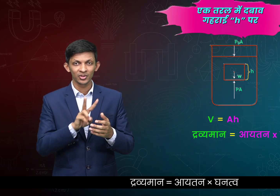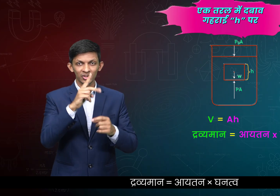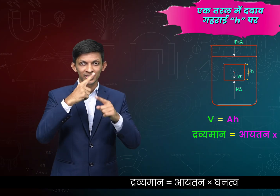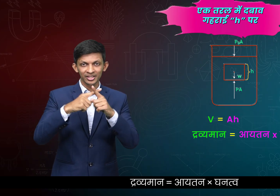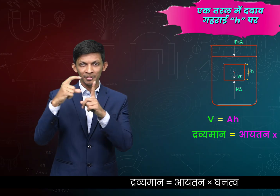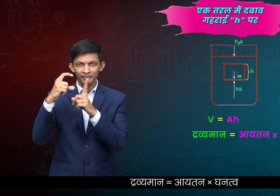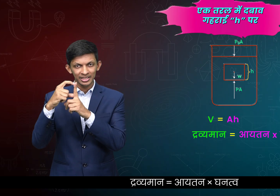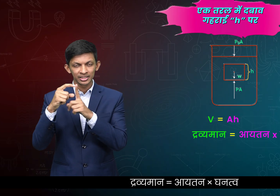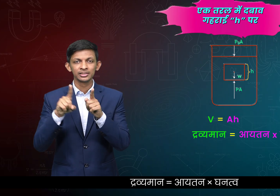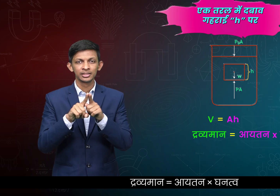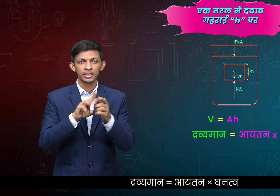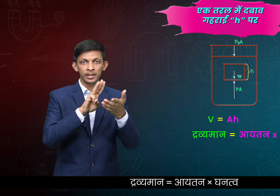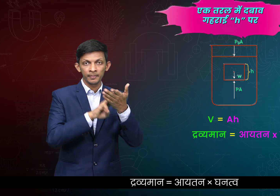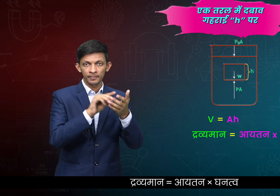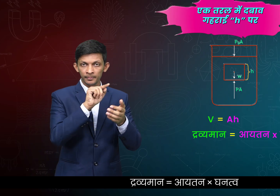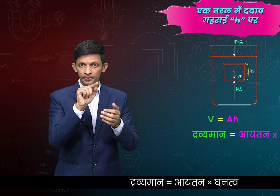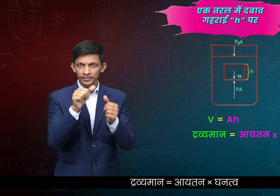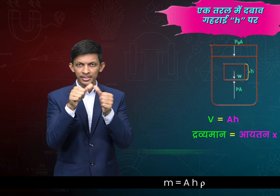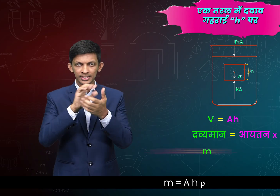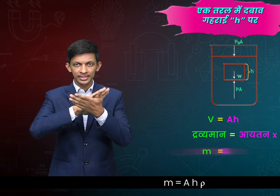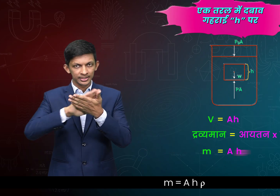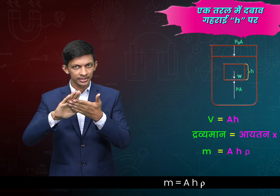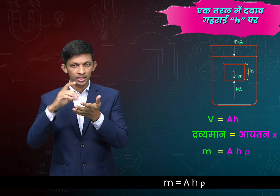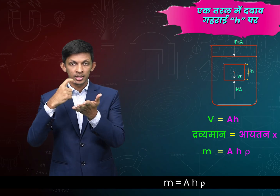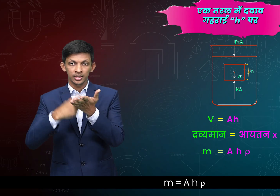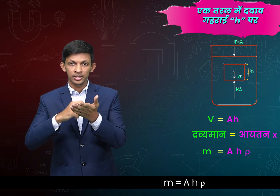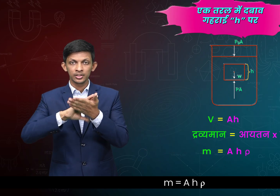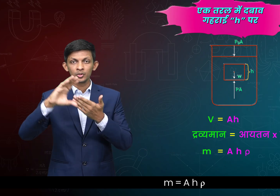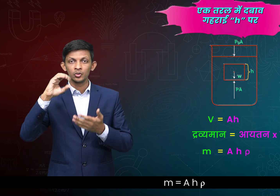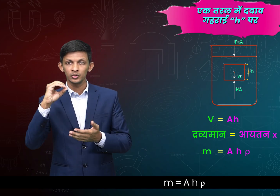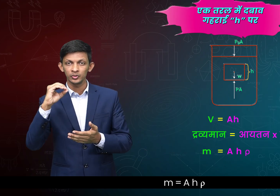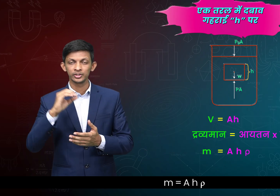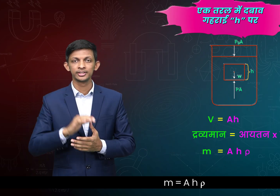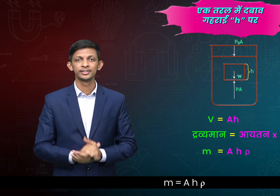द्रव्यमान इज इक्वल्स टू आयतन इंटू घनत्व।